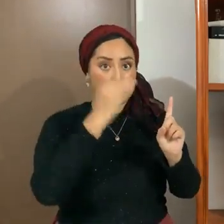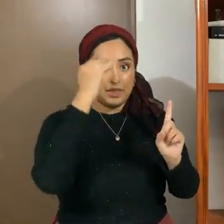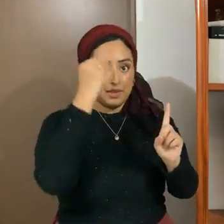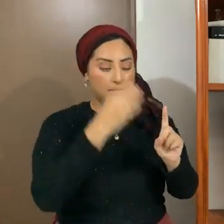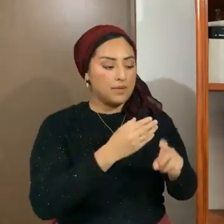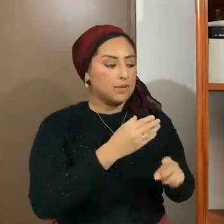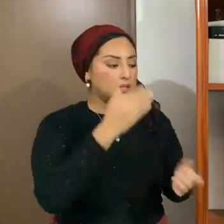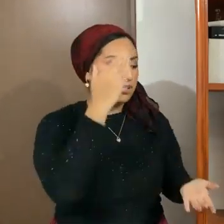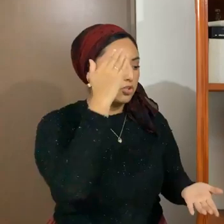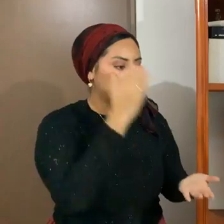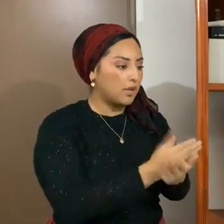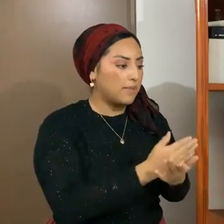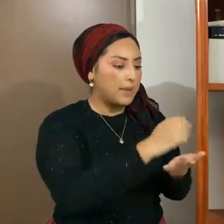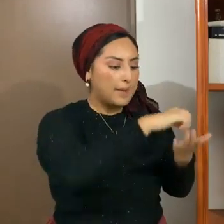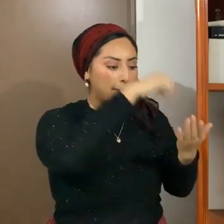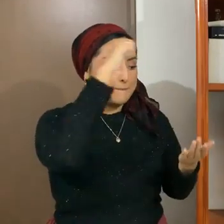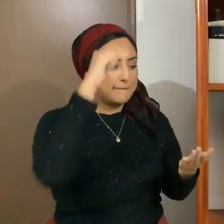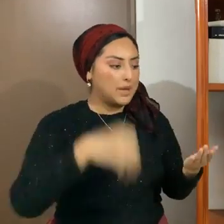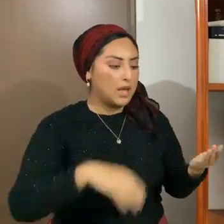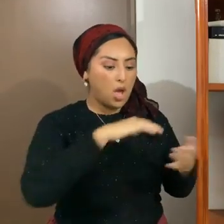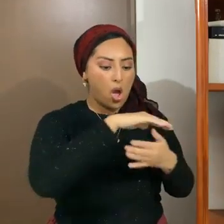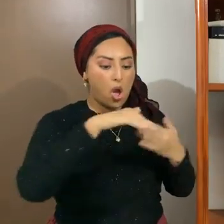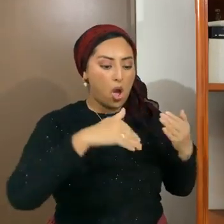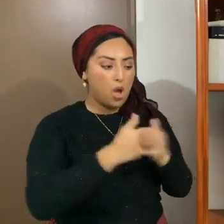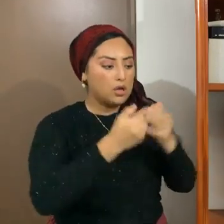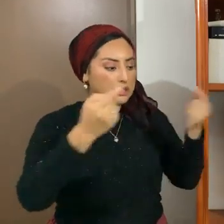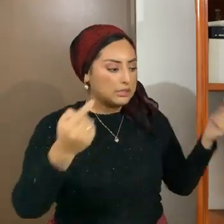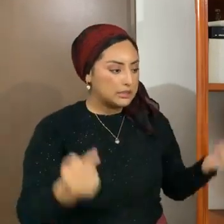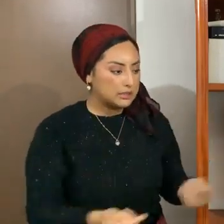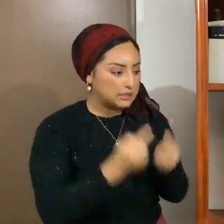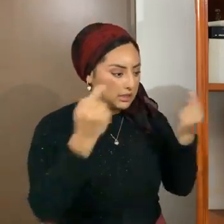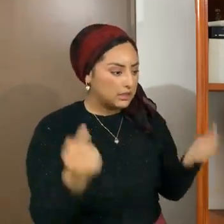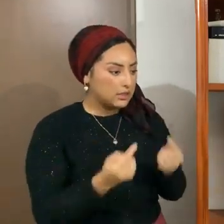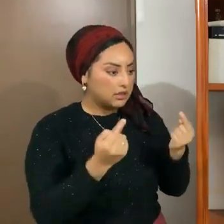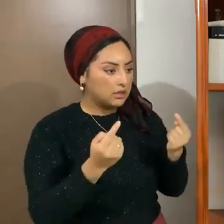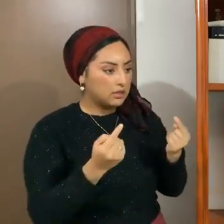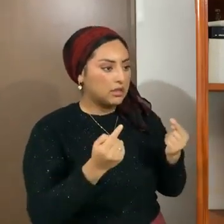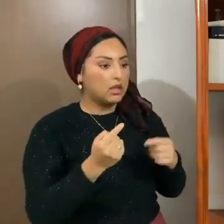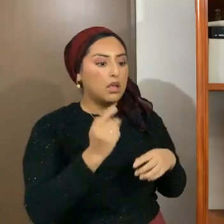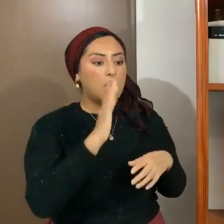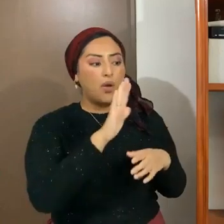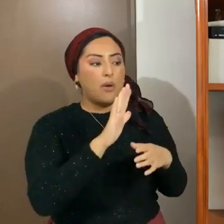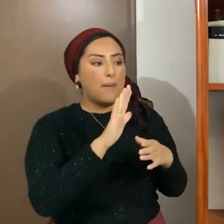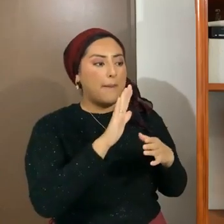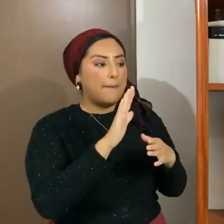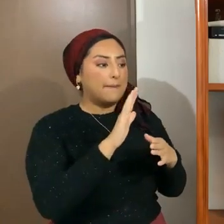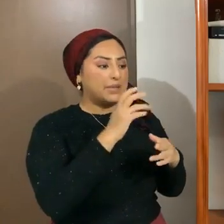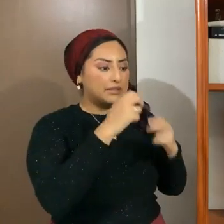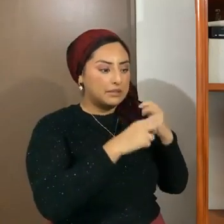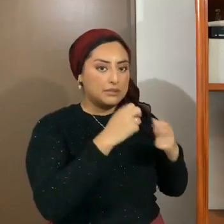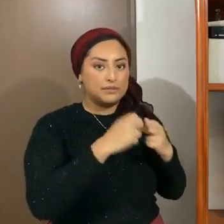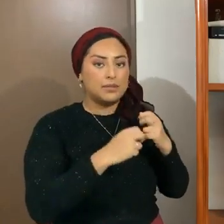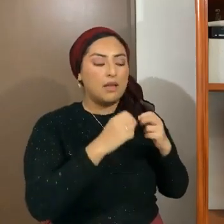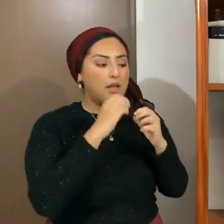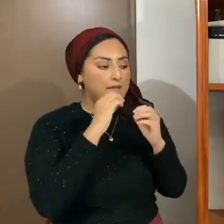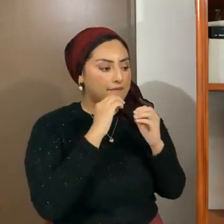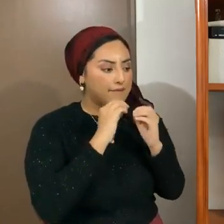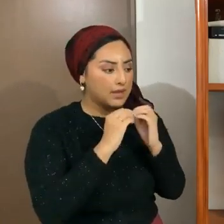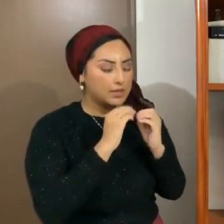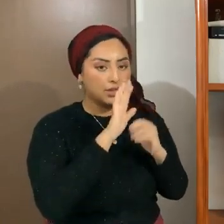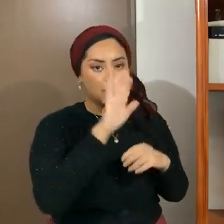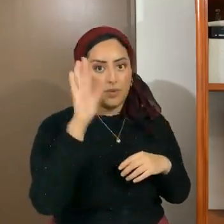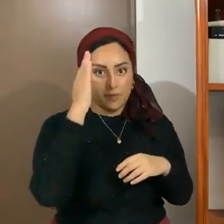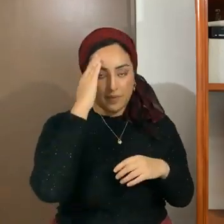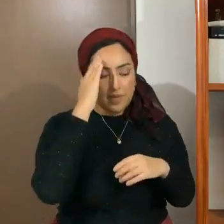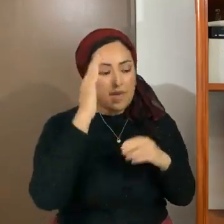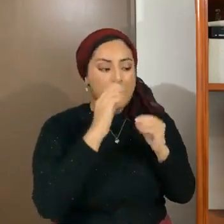decir, quita todo pecado. Ese problema que no has arreglado legal o esto o cosas después de Shabbat, ustedes saben